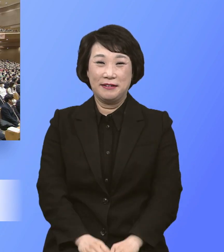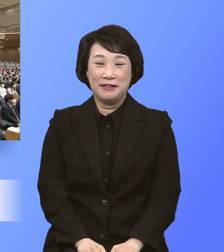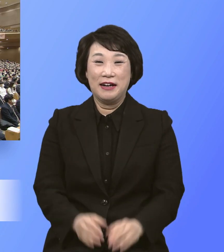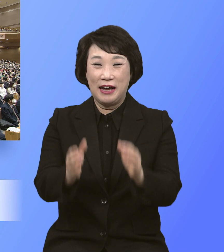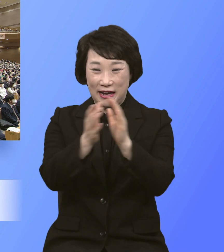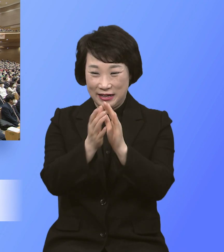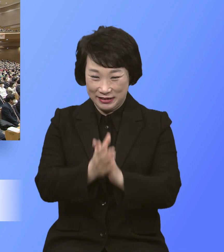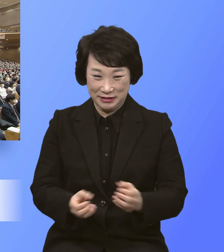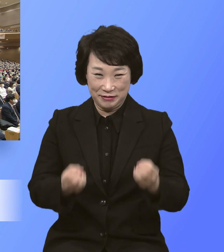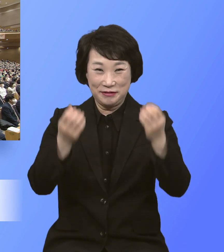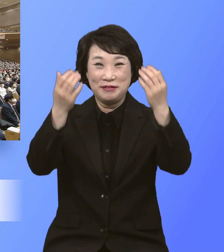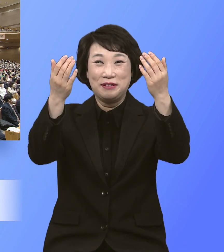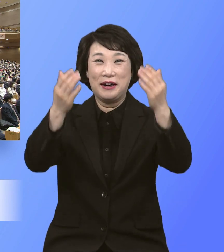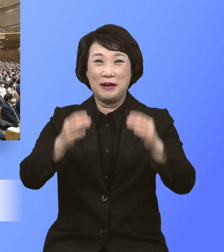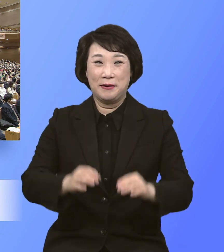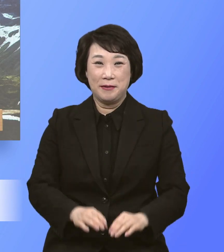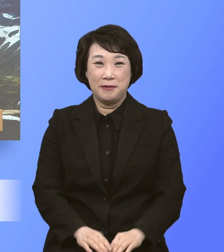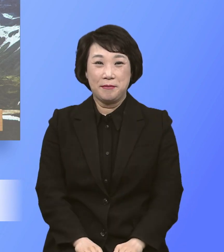할렐루야.